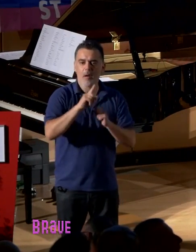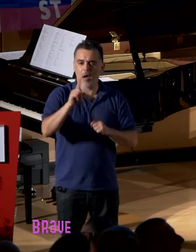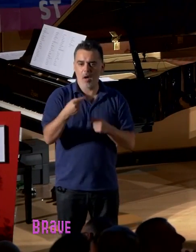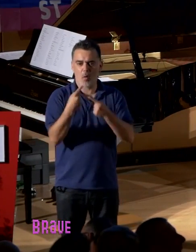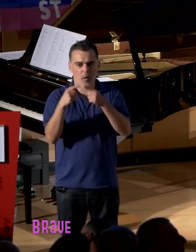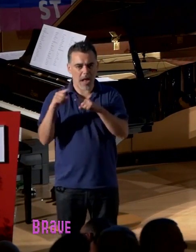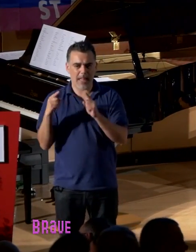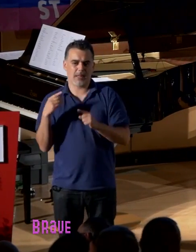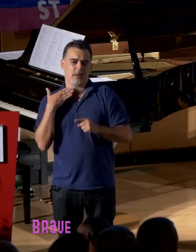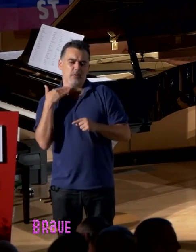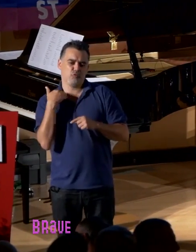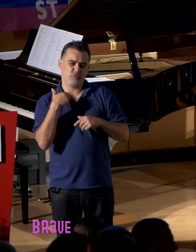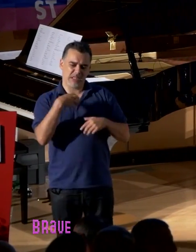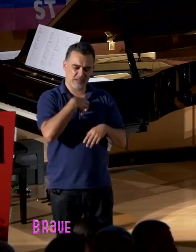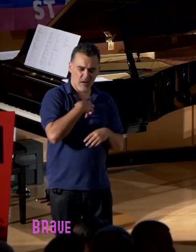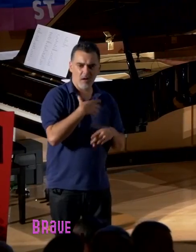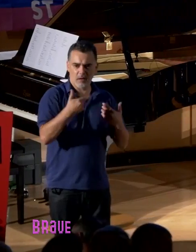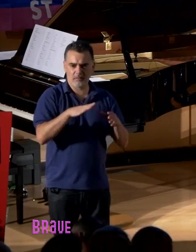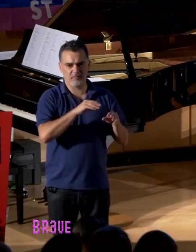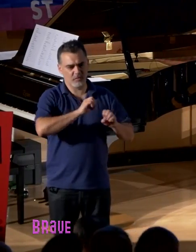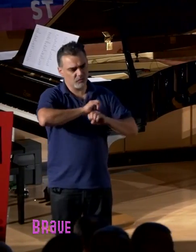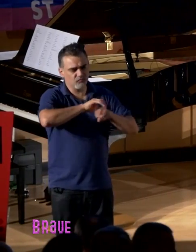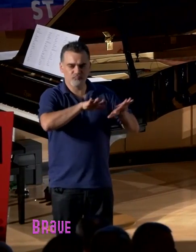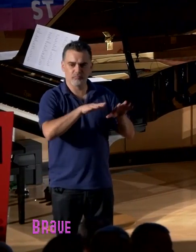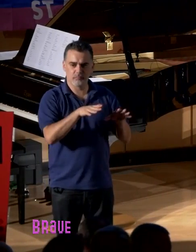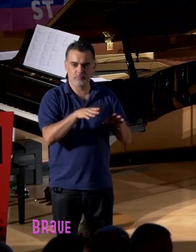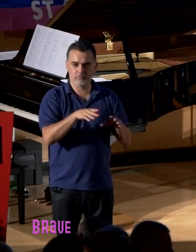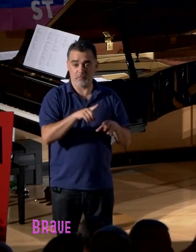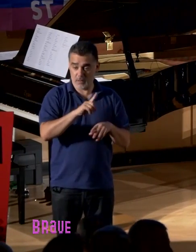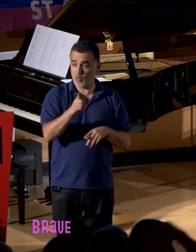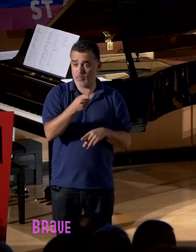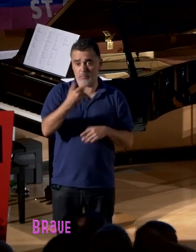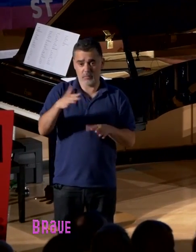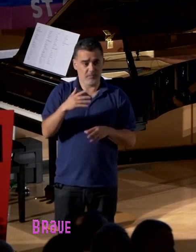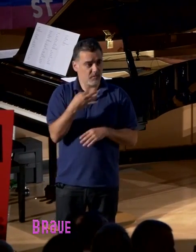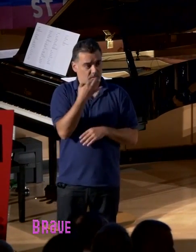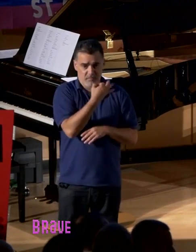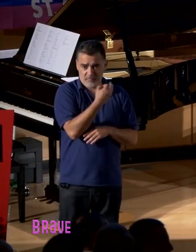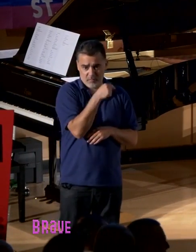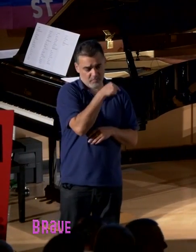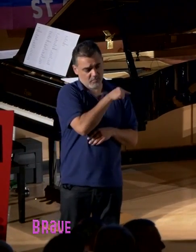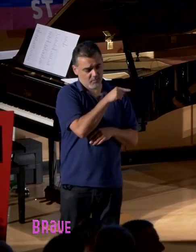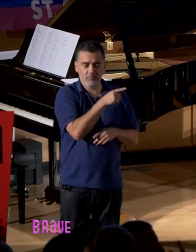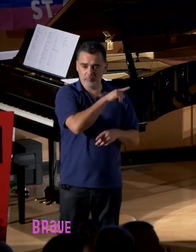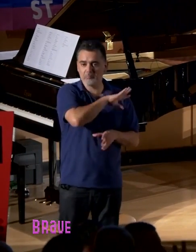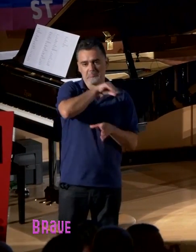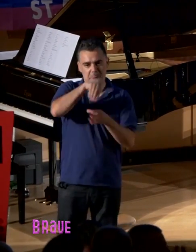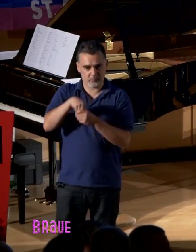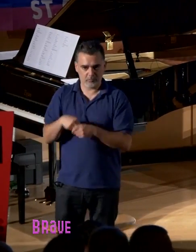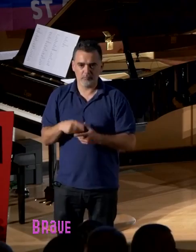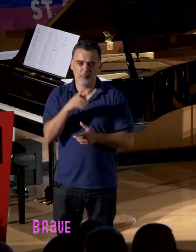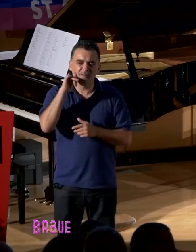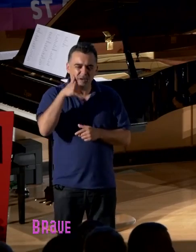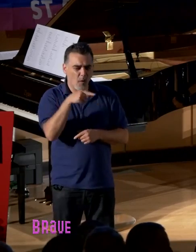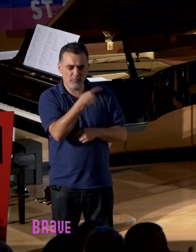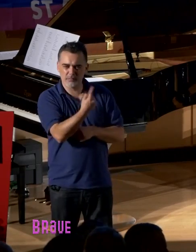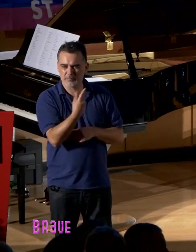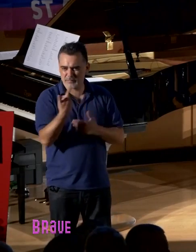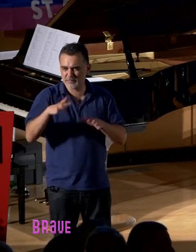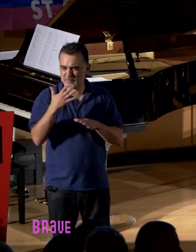und Hepatitis mit beinhaltet. Integrierte Strategie heißt das. Aber das kann die Frau, die das alles federführend geleitet hat, viel besser erklären als